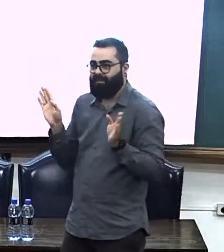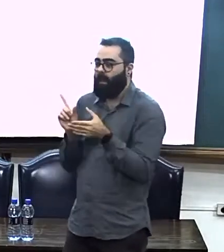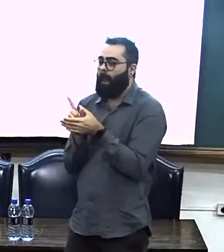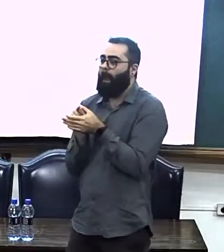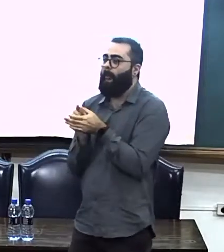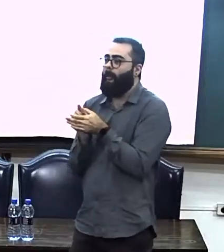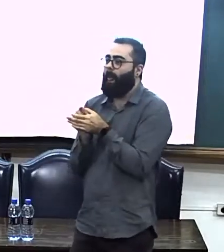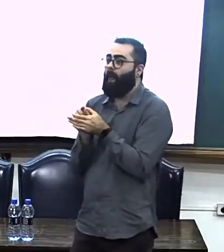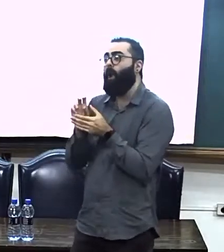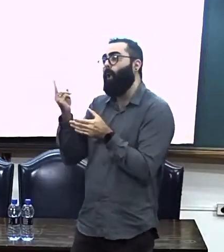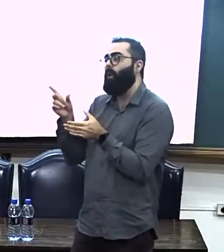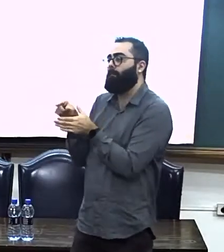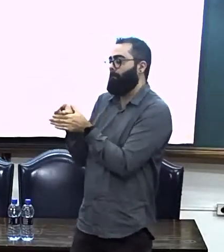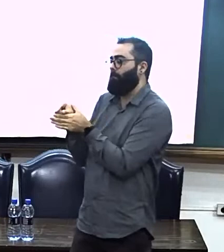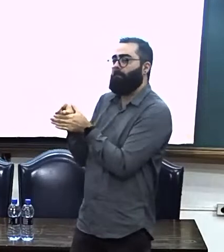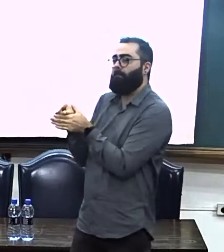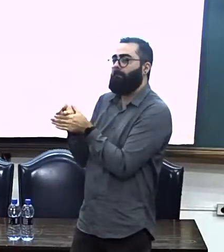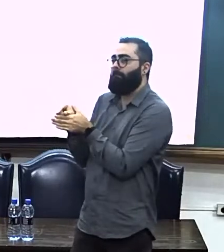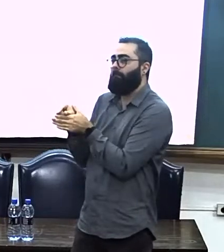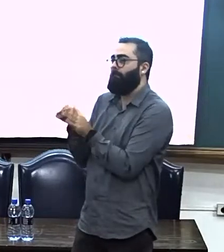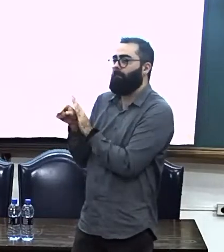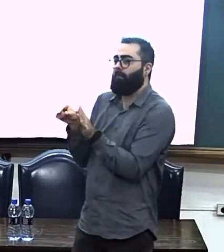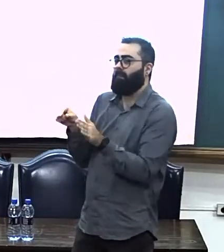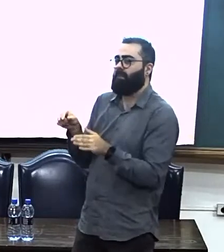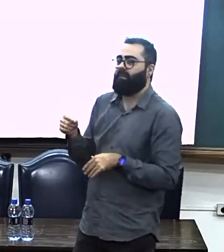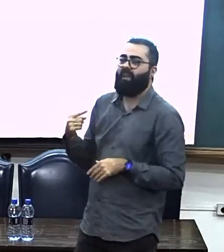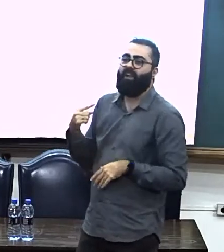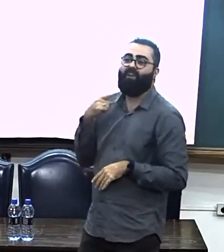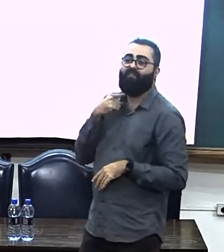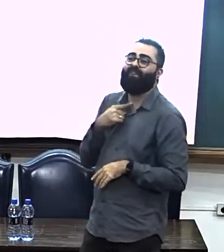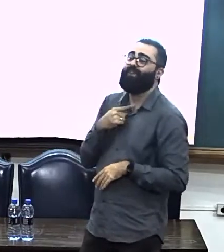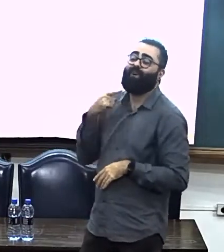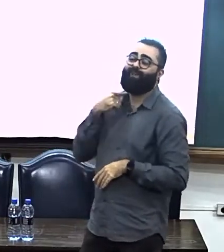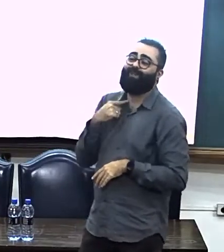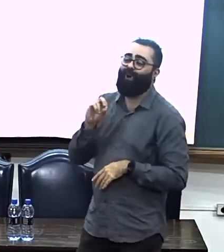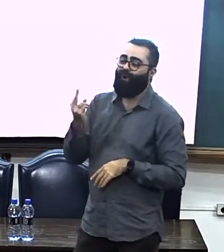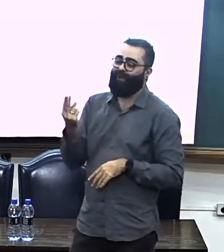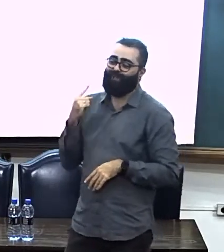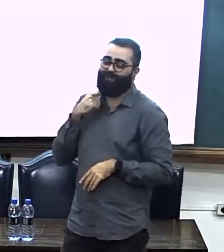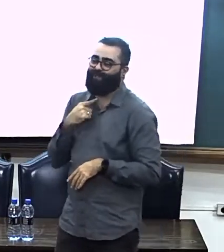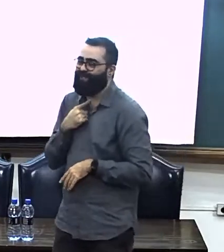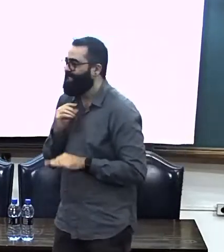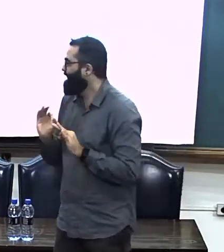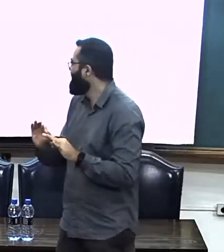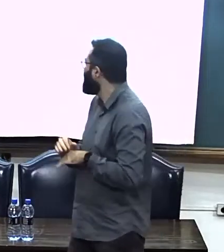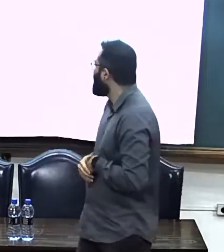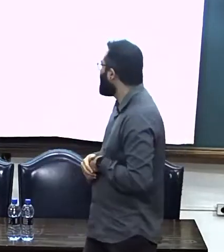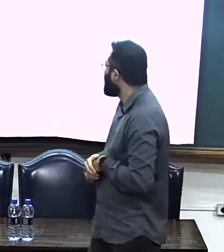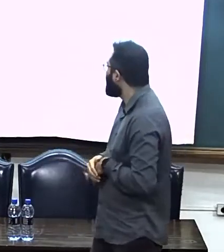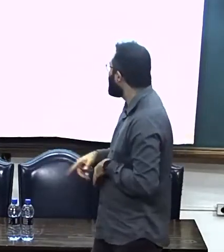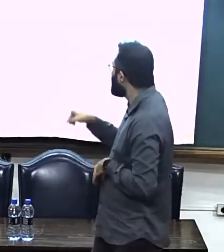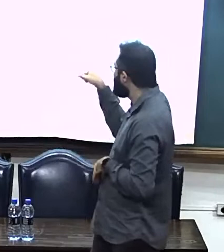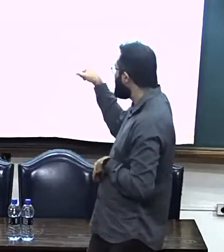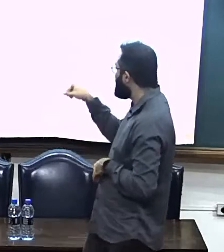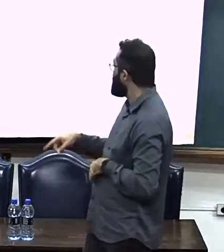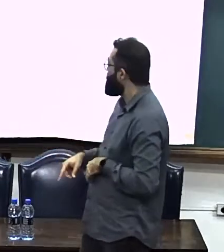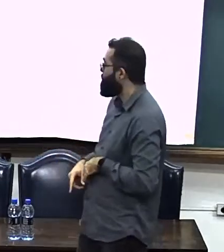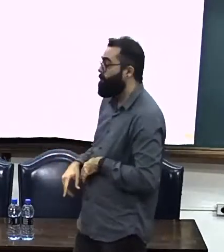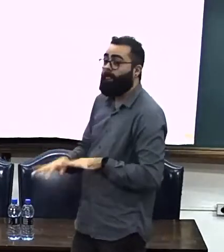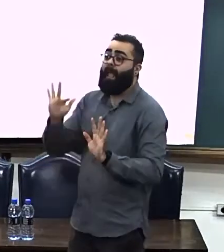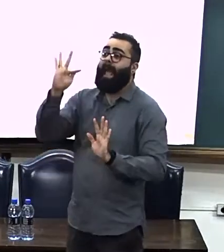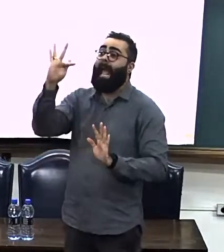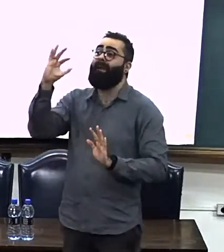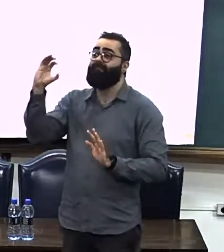da atividade da laringe. And he also includes F0 information, but that's not